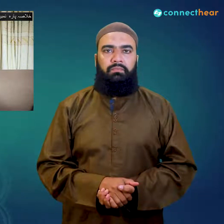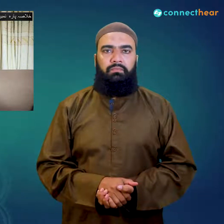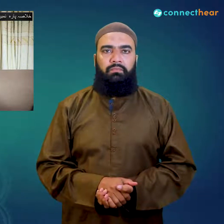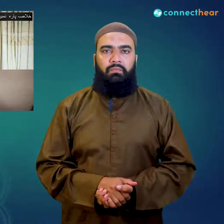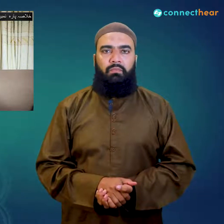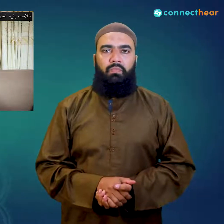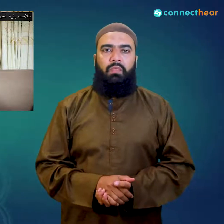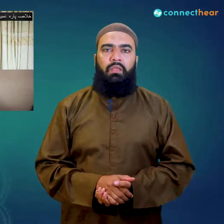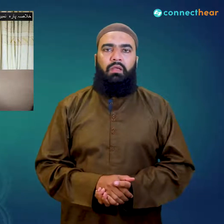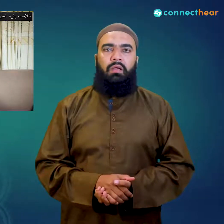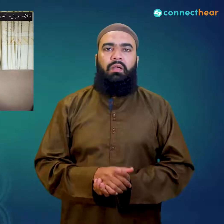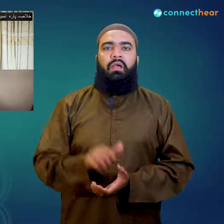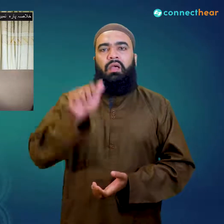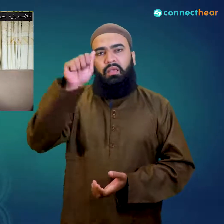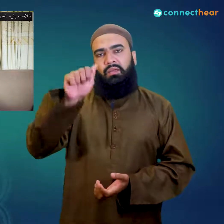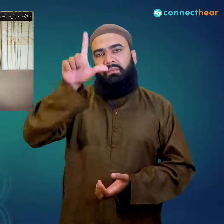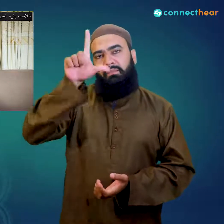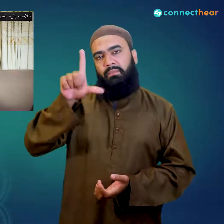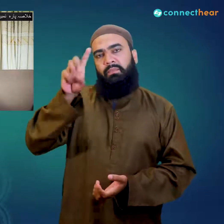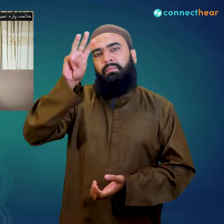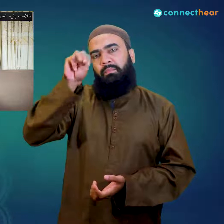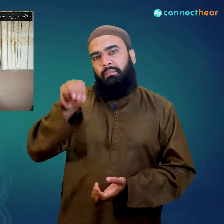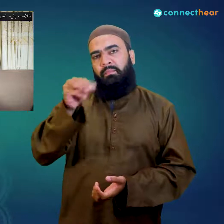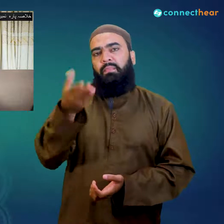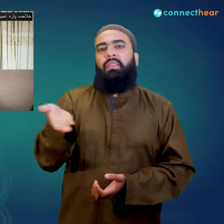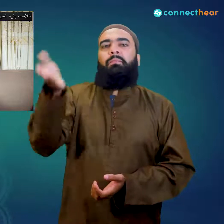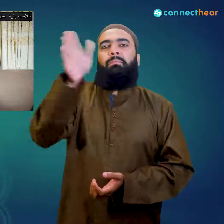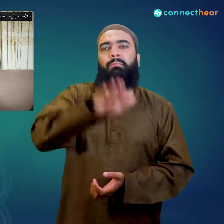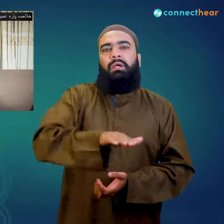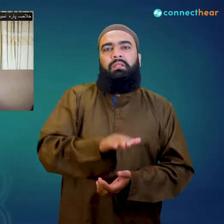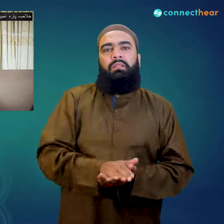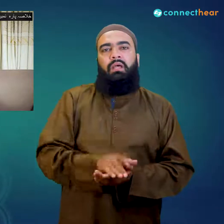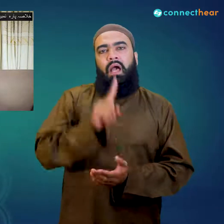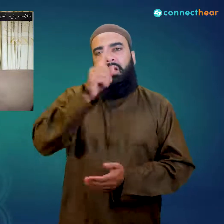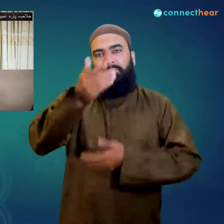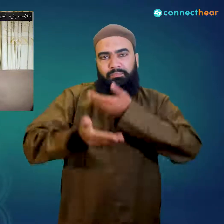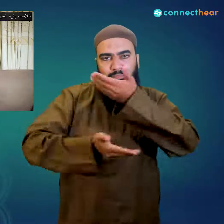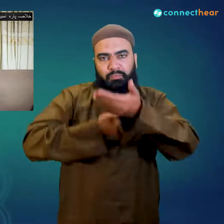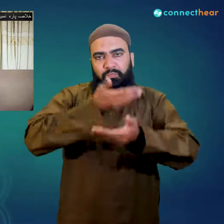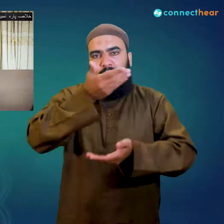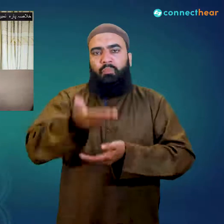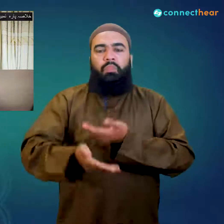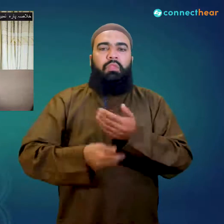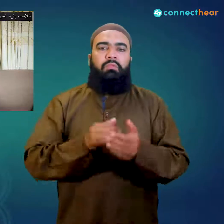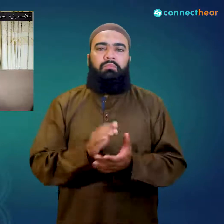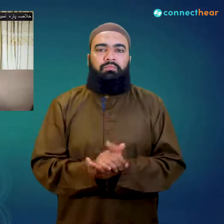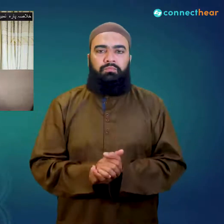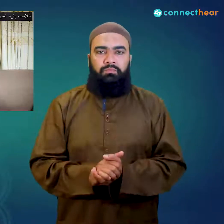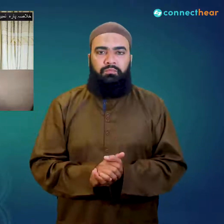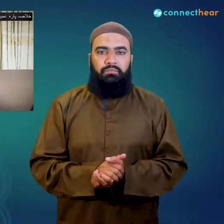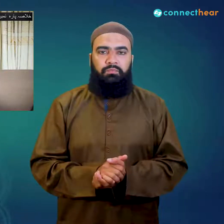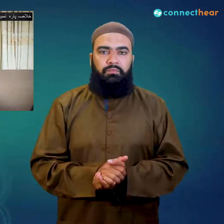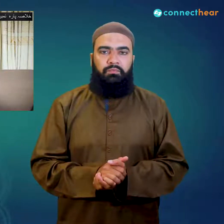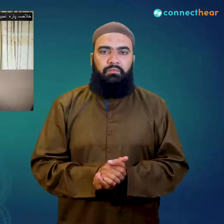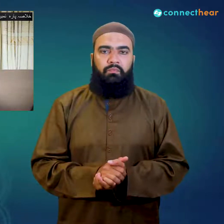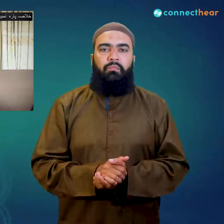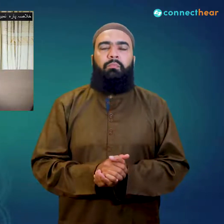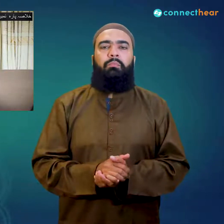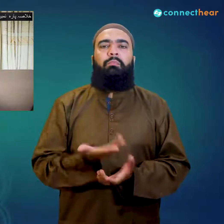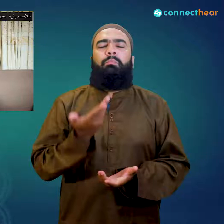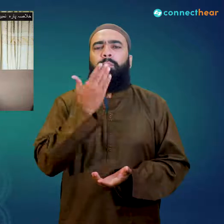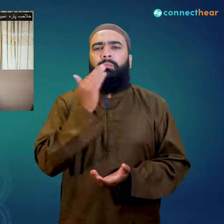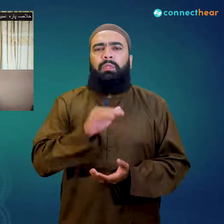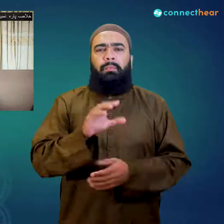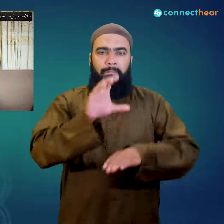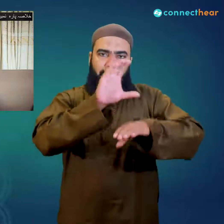پھر حروف مقطعات کے بعد یعنی الف لام میم کے بعد اس سورت کی ابتدا ہو رہی ہے، ذالک الکتاب لا ریب فیہ، یعنی وہ کتاب